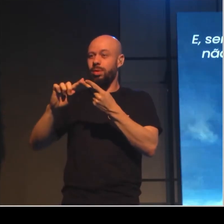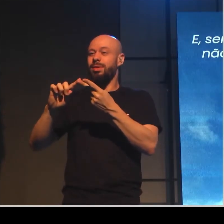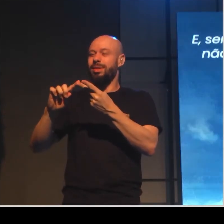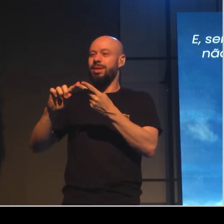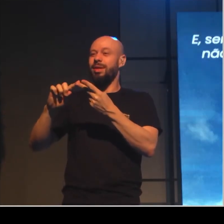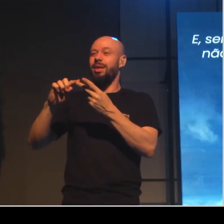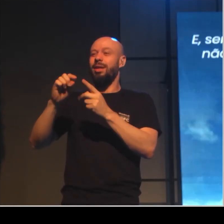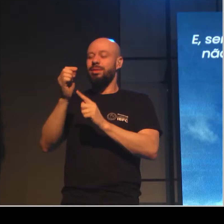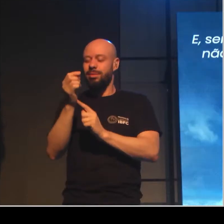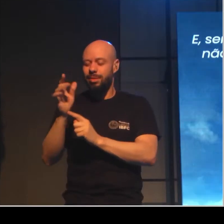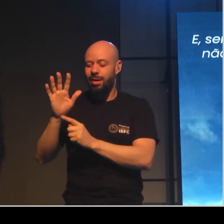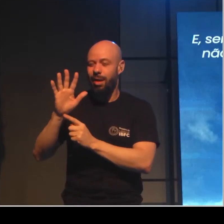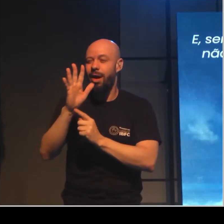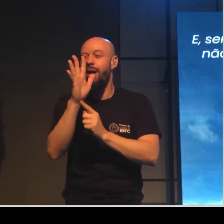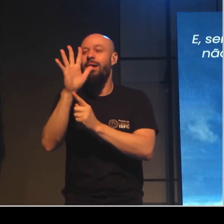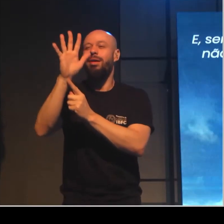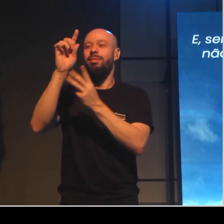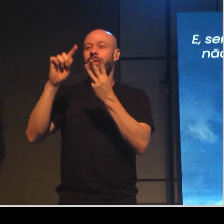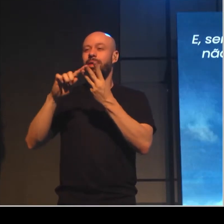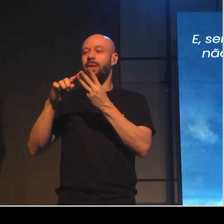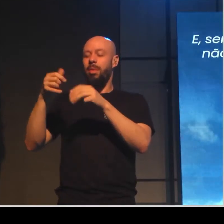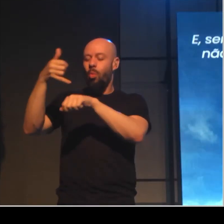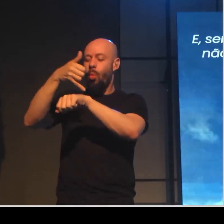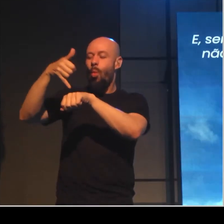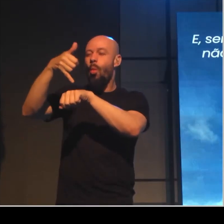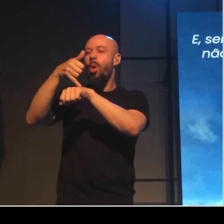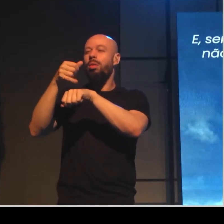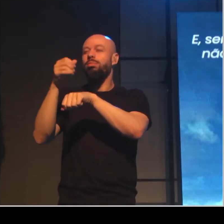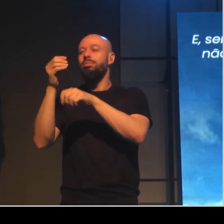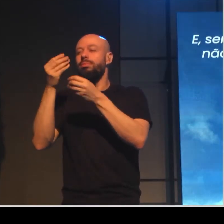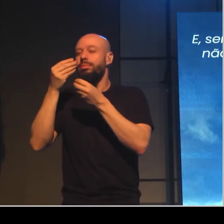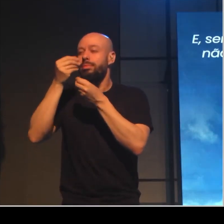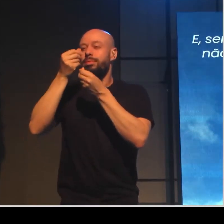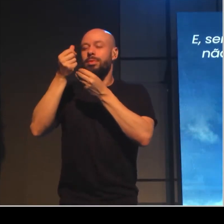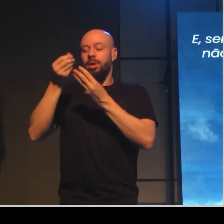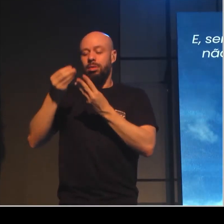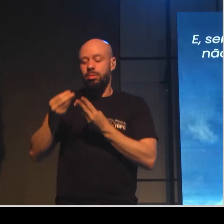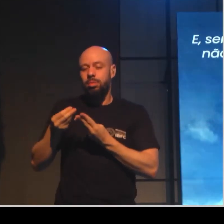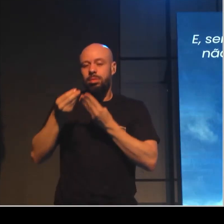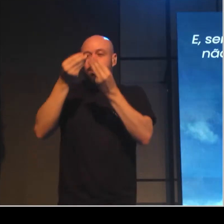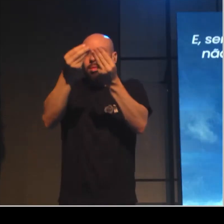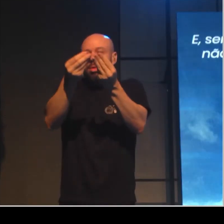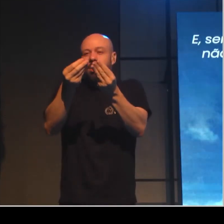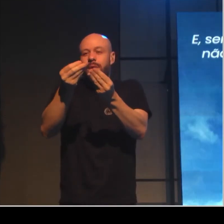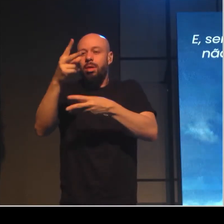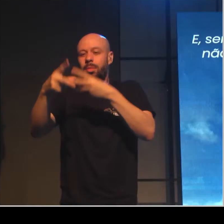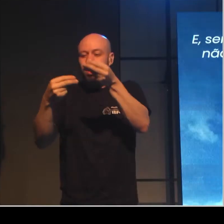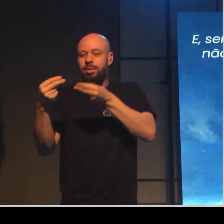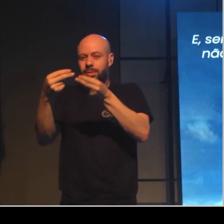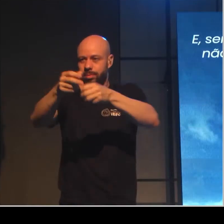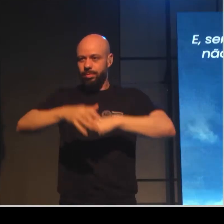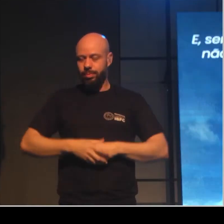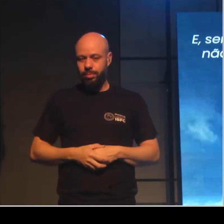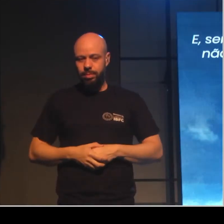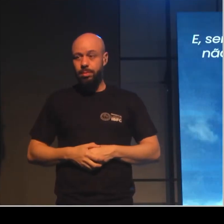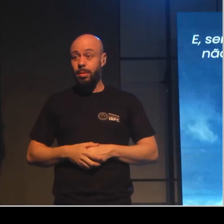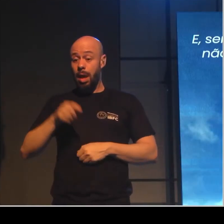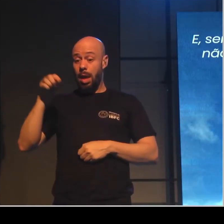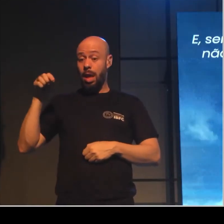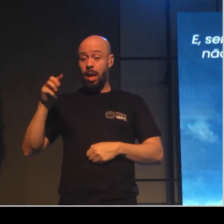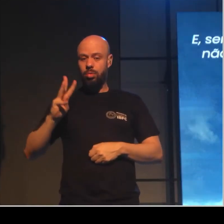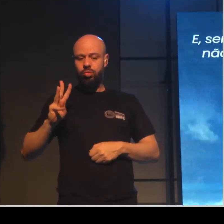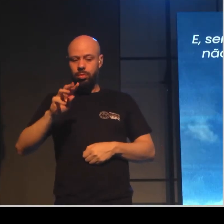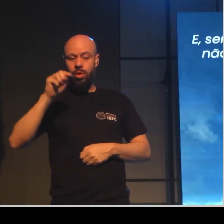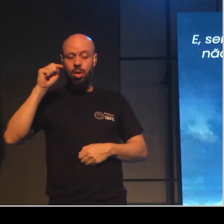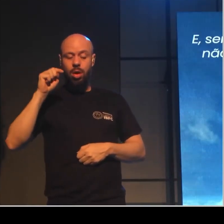sendo advertidos por divina revelação, em sonho para que não voltassem para junto de Herodes, retornaram